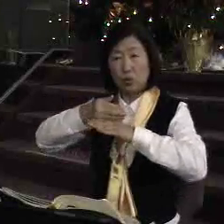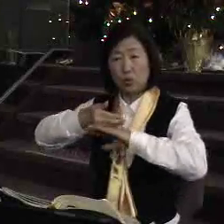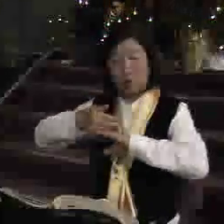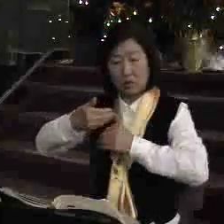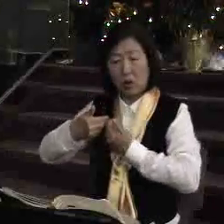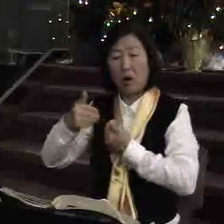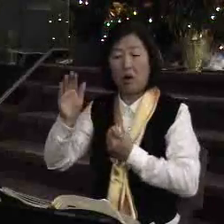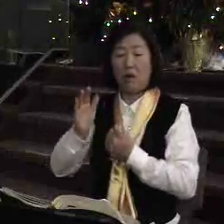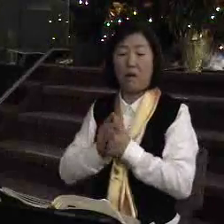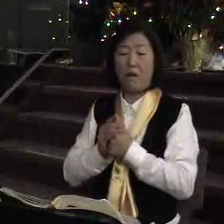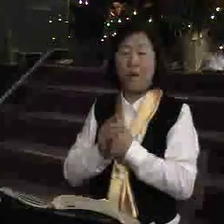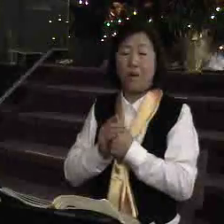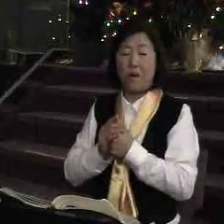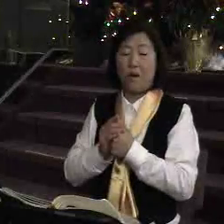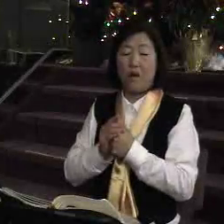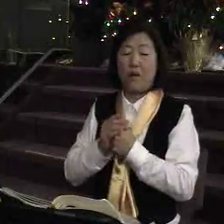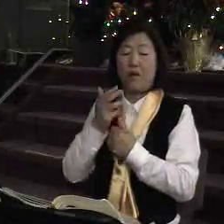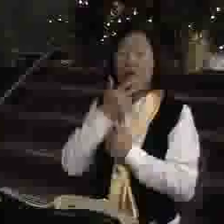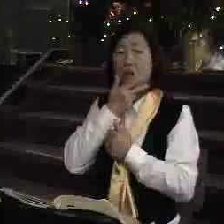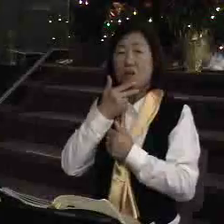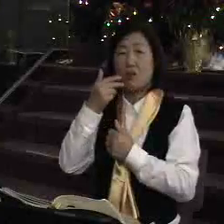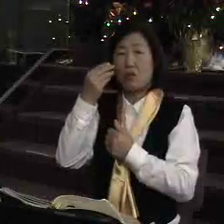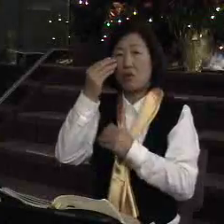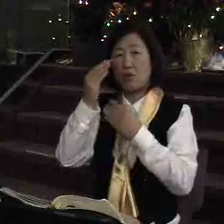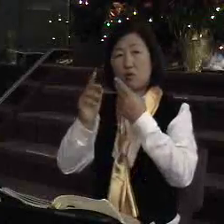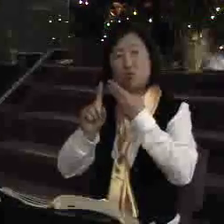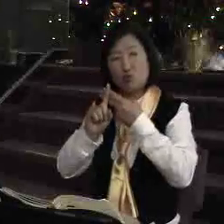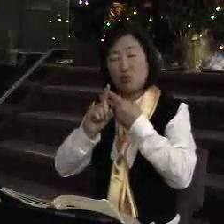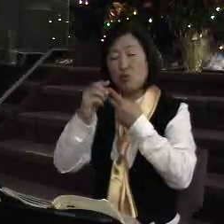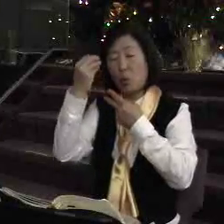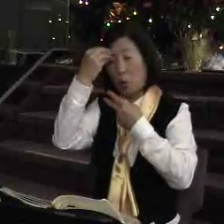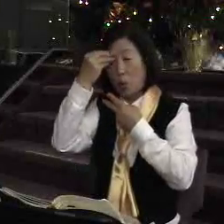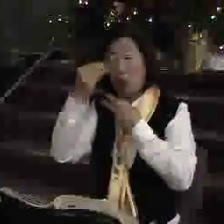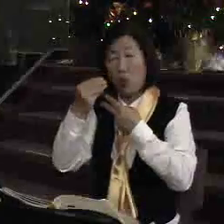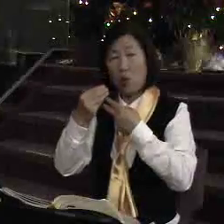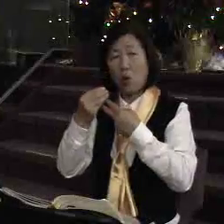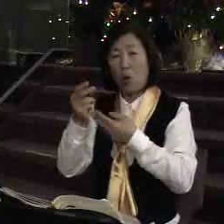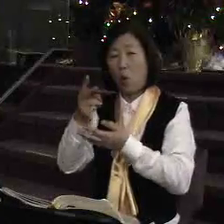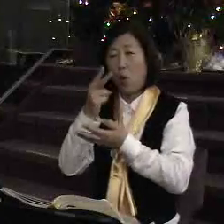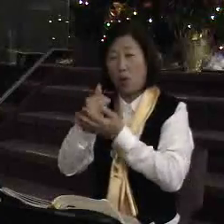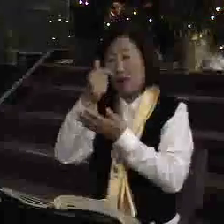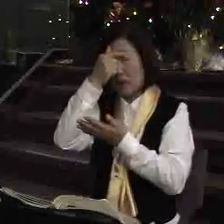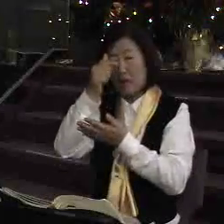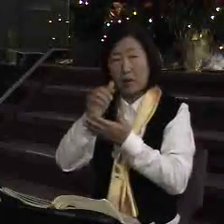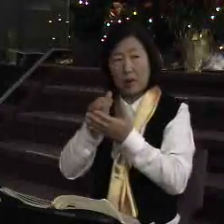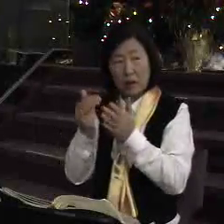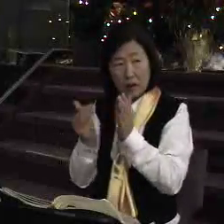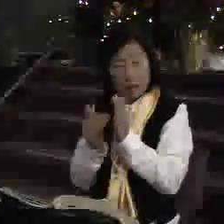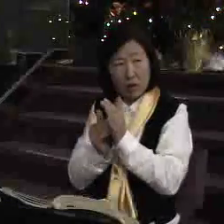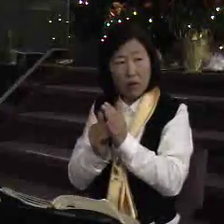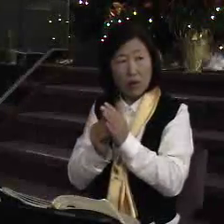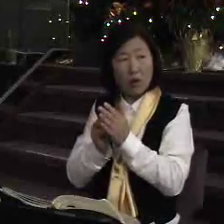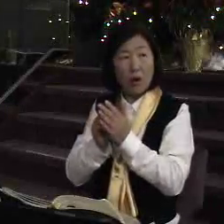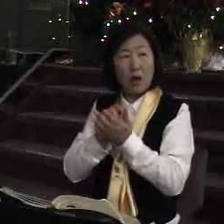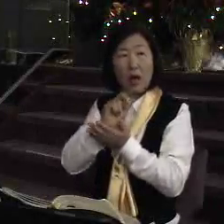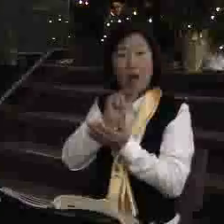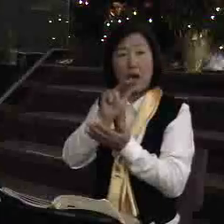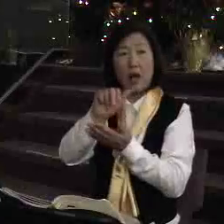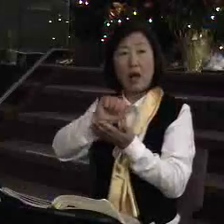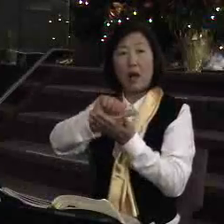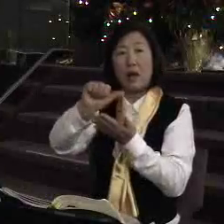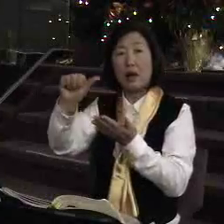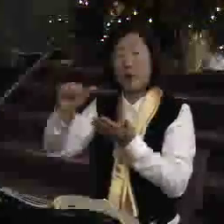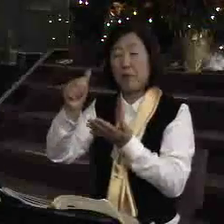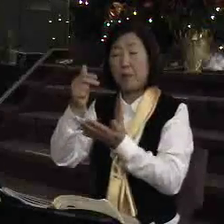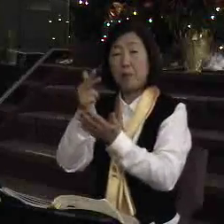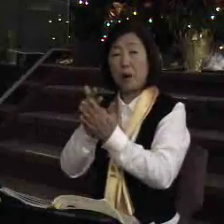드림 센터에서, 또 영어중등부는 3부 홀리웨이 영어 예배 같이 드린 후에 NI 팜스에서 각각 출발합니다. 자녀들이